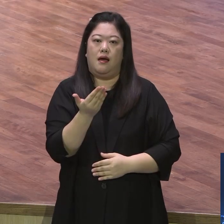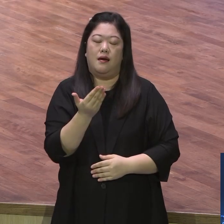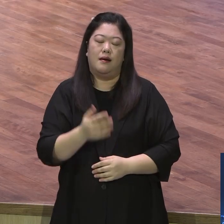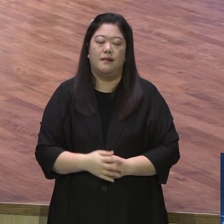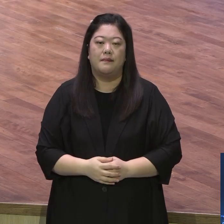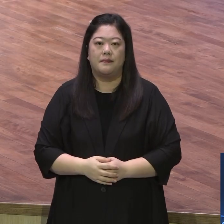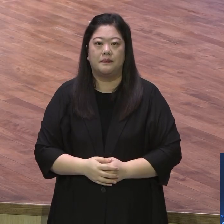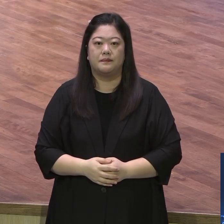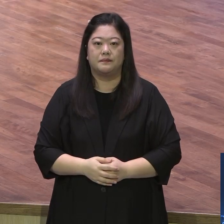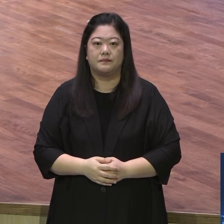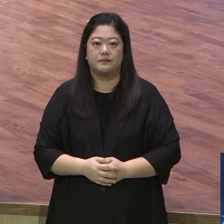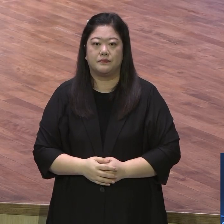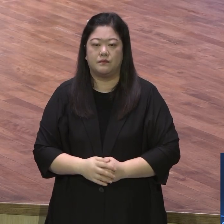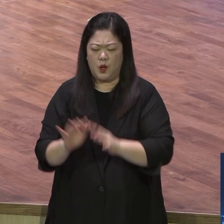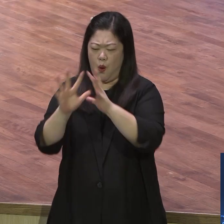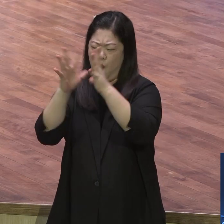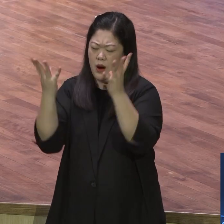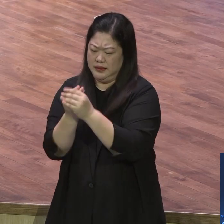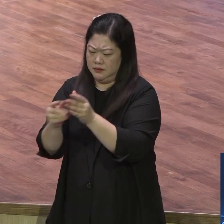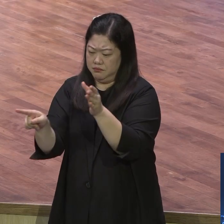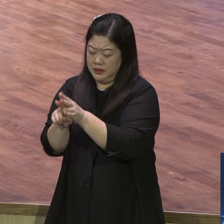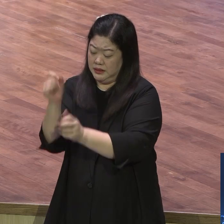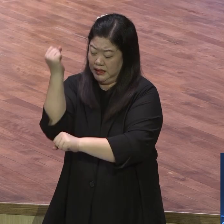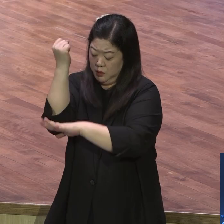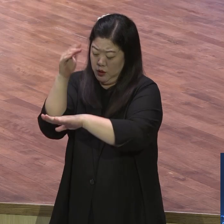절대 믿음이 바탕된 사람